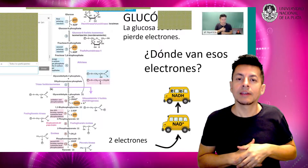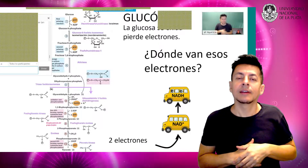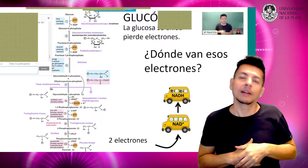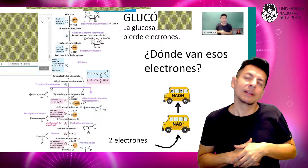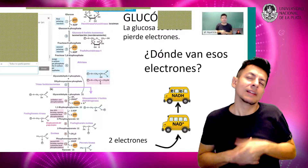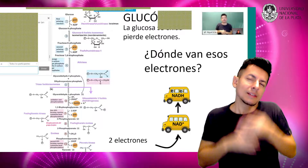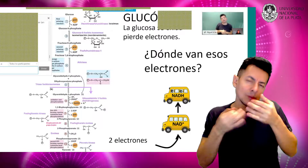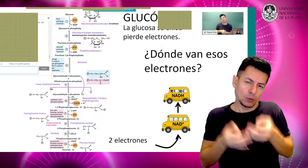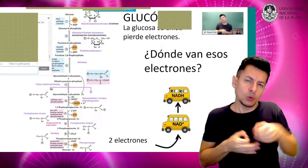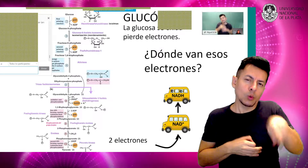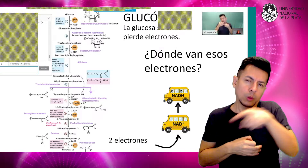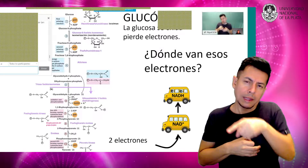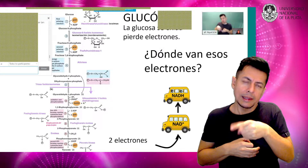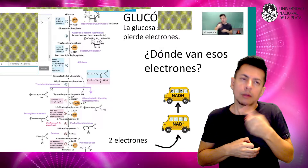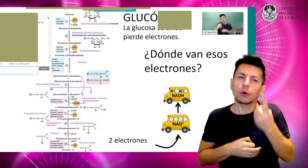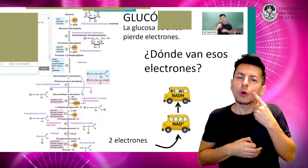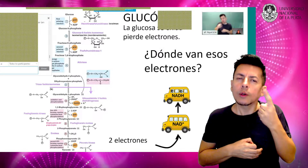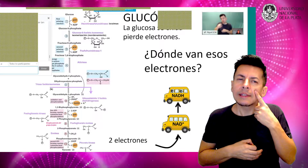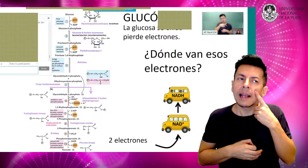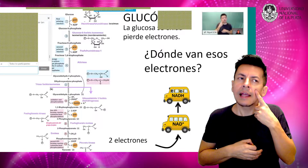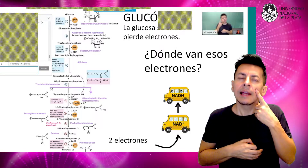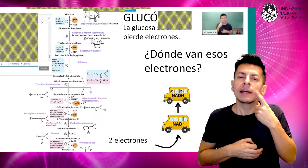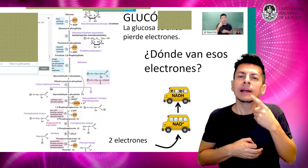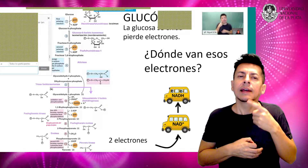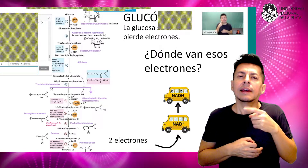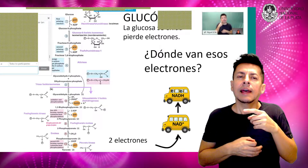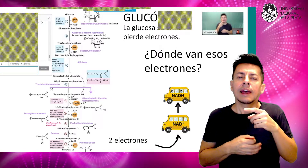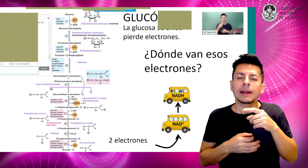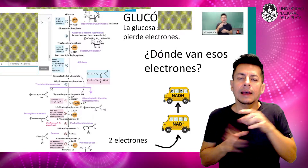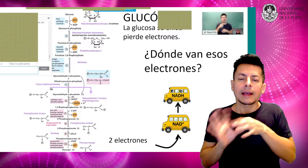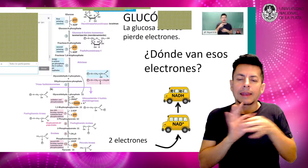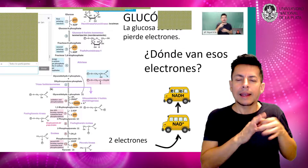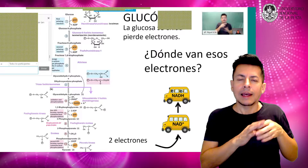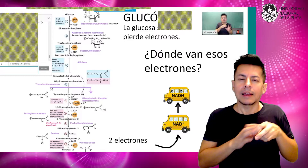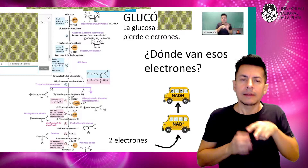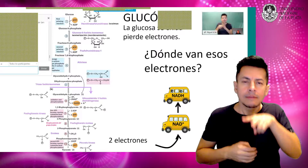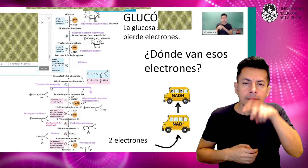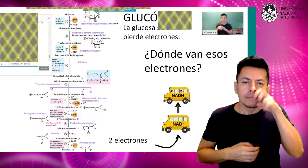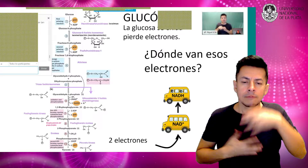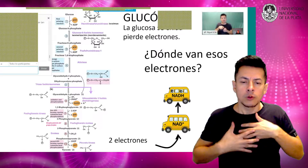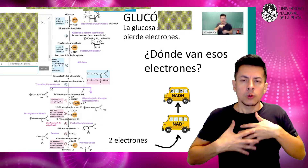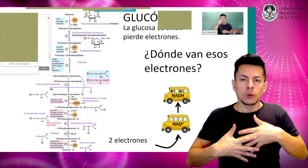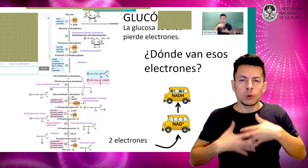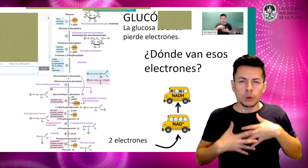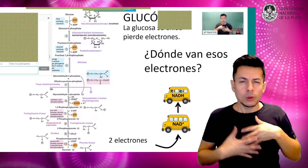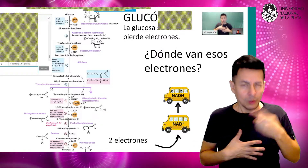seguramente escucharon hablar de cadena respiratoria o algo así?